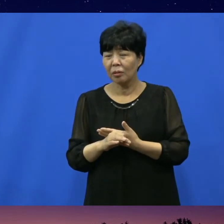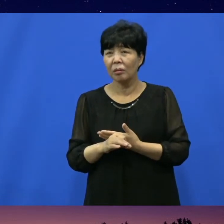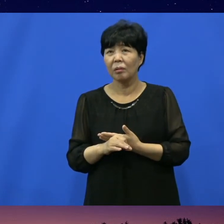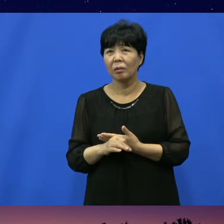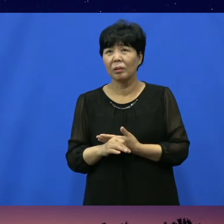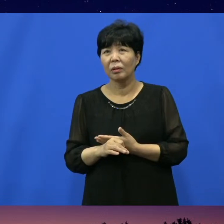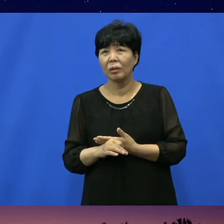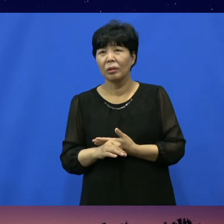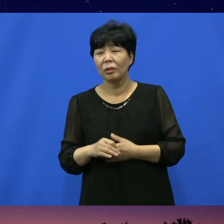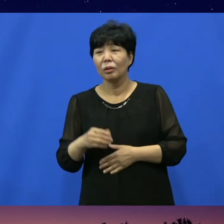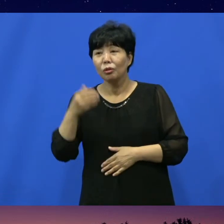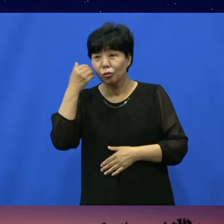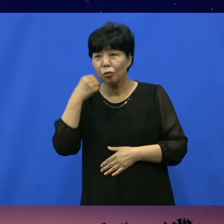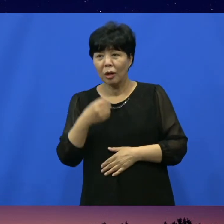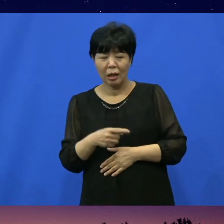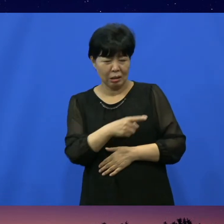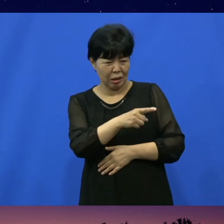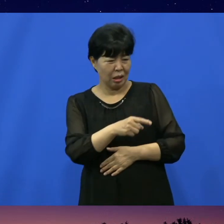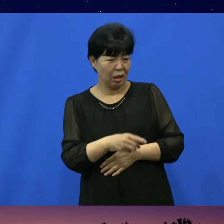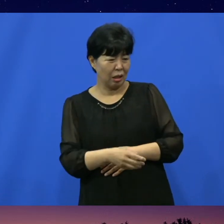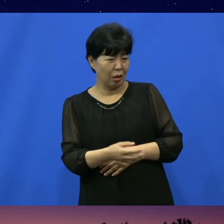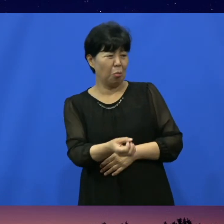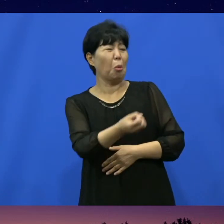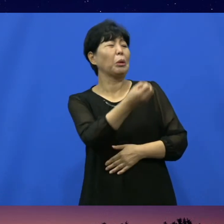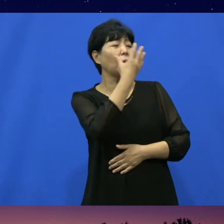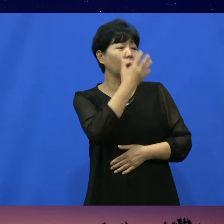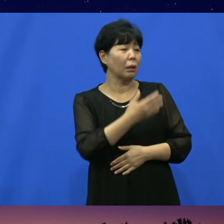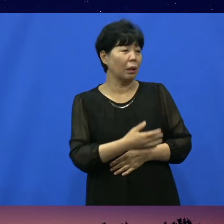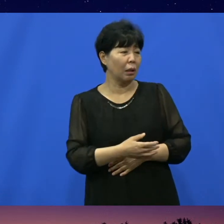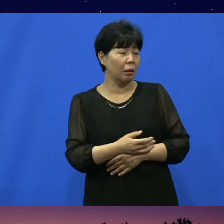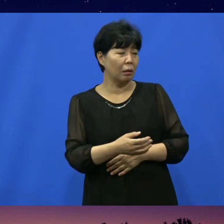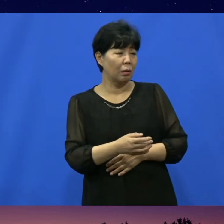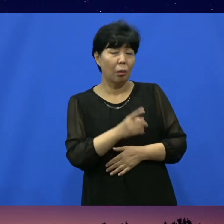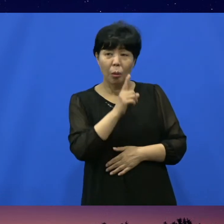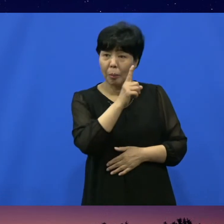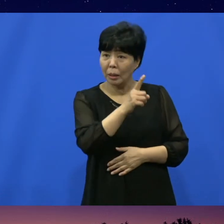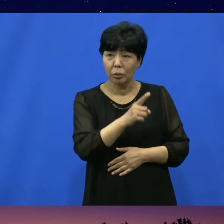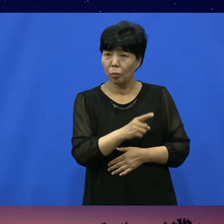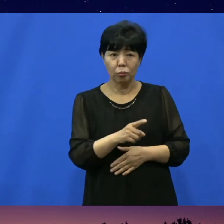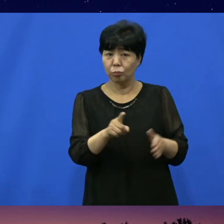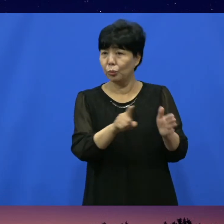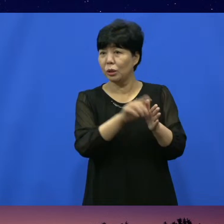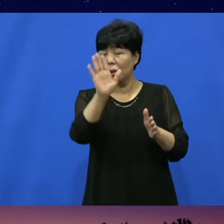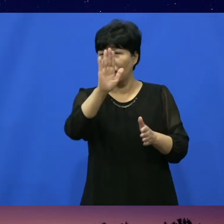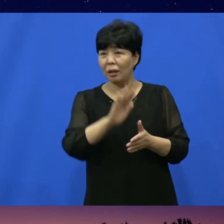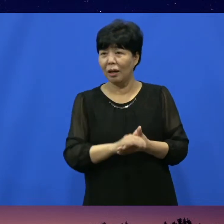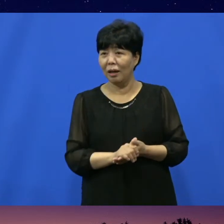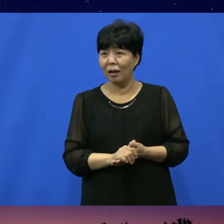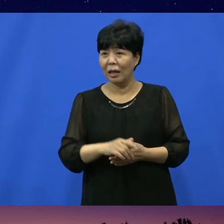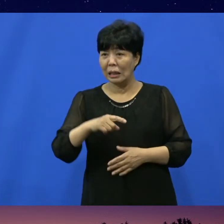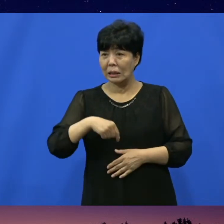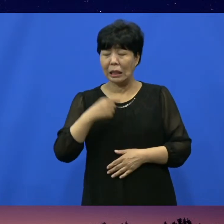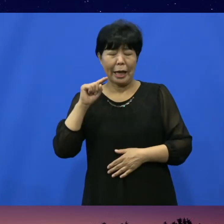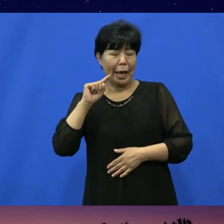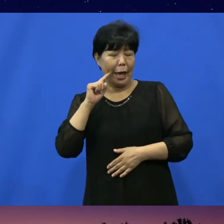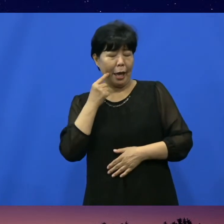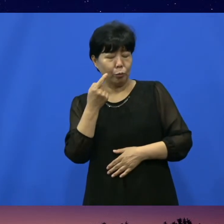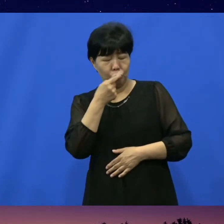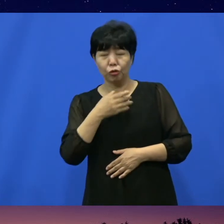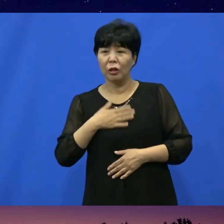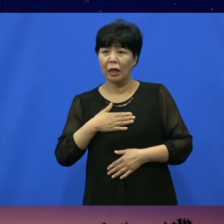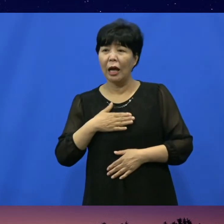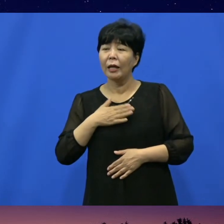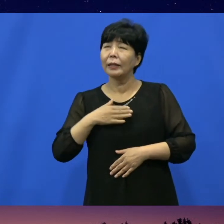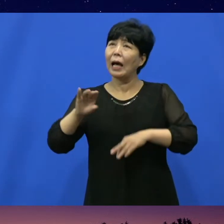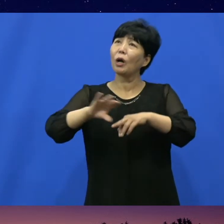옆에서 누가 에이 못난 해도 안 믿어요, 그 말을. 난 공주니까.